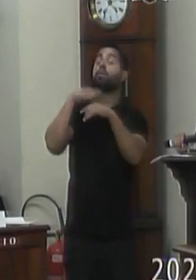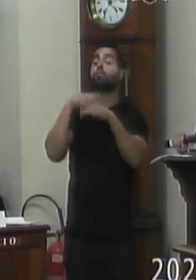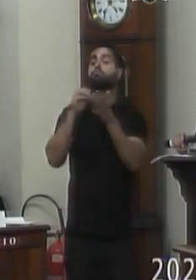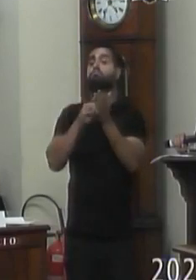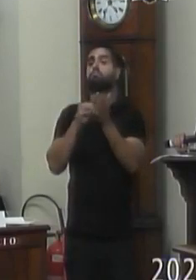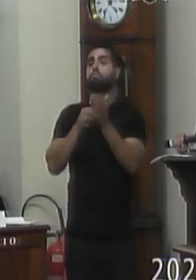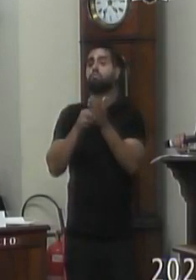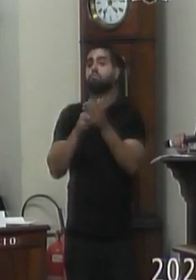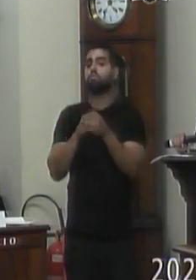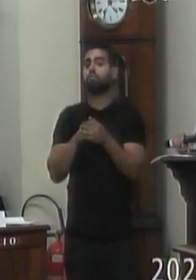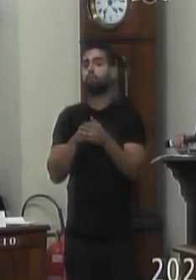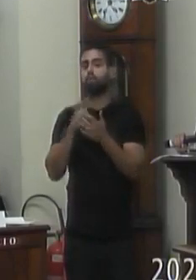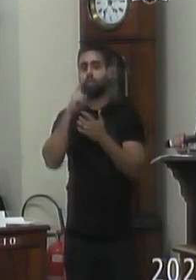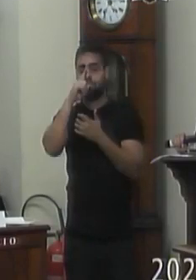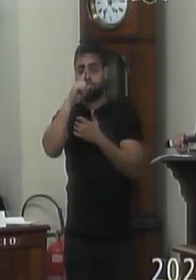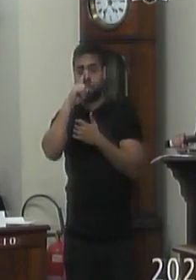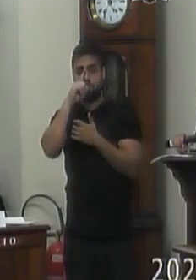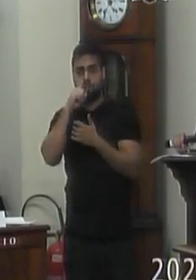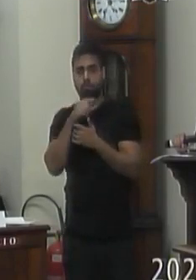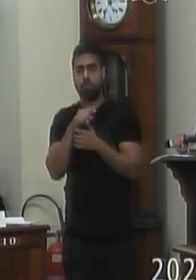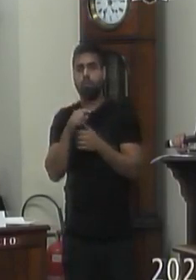falta de